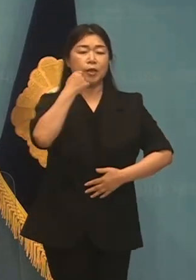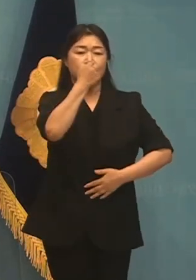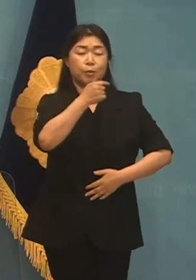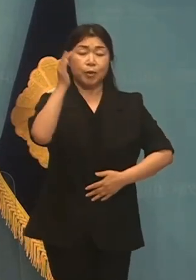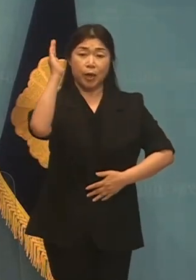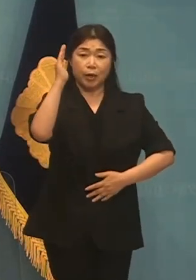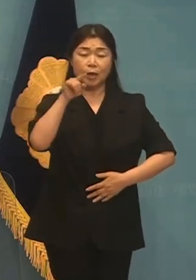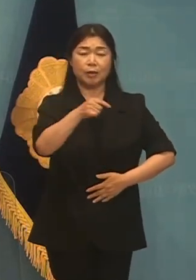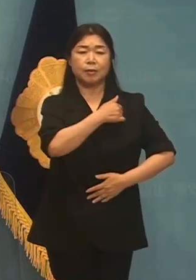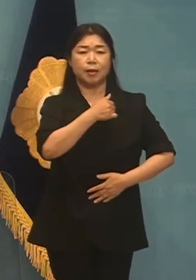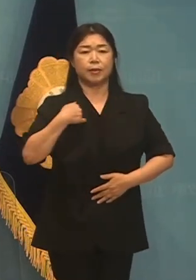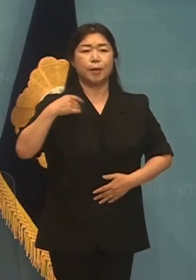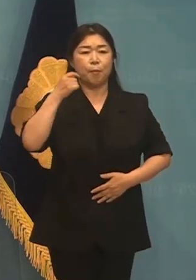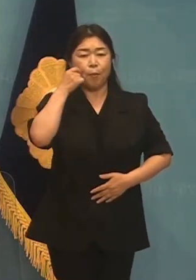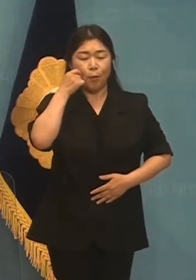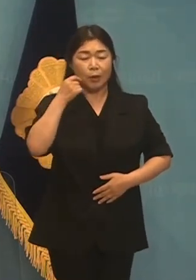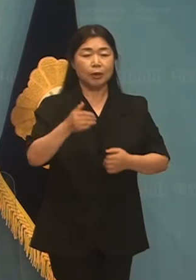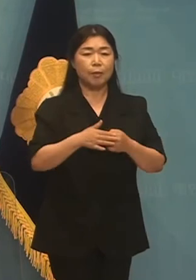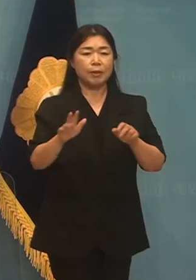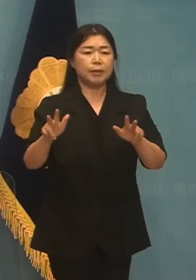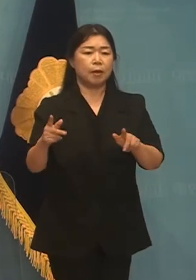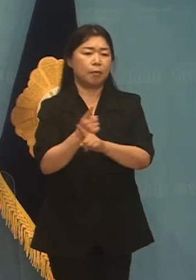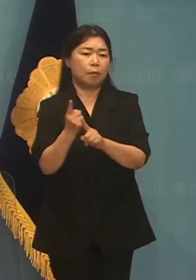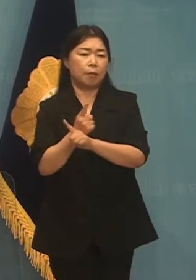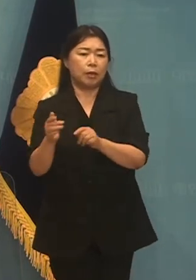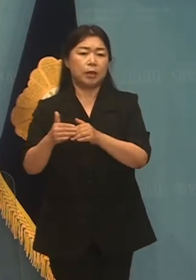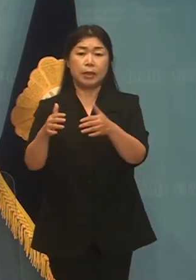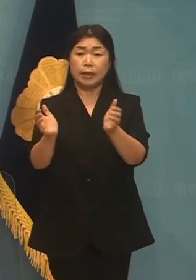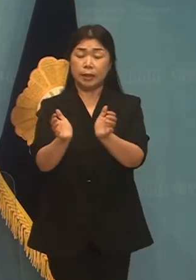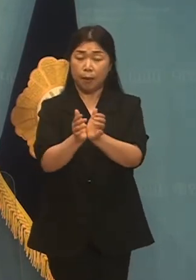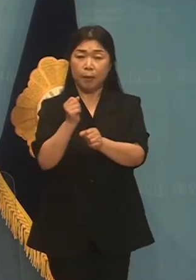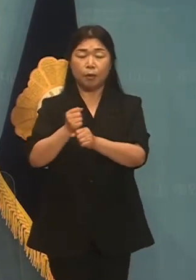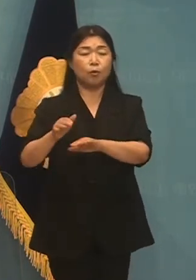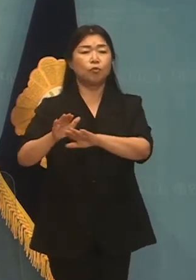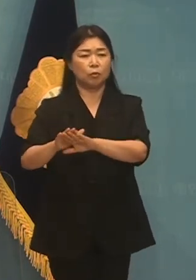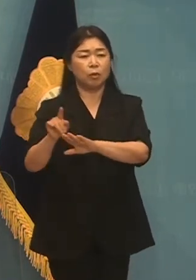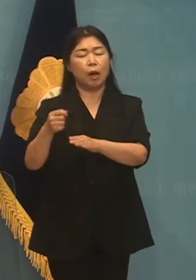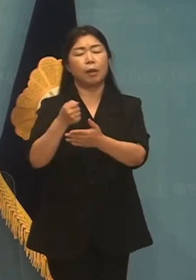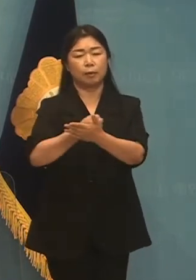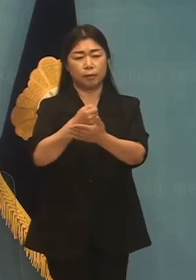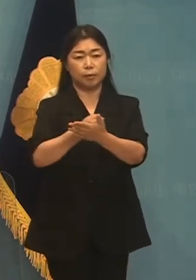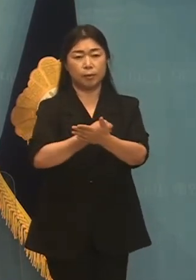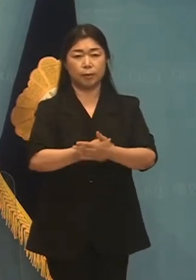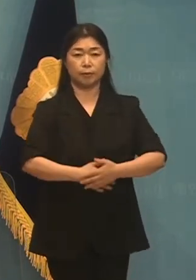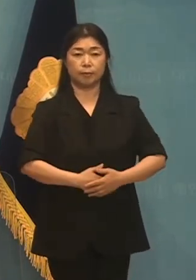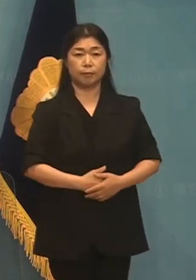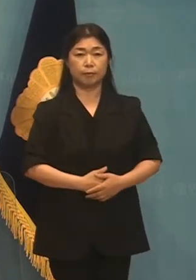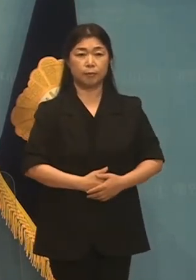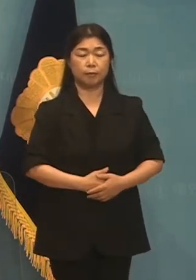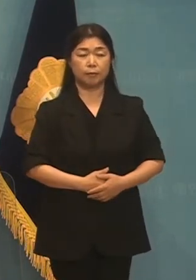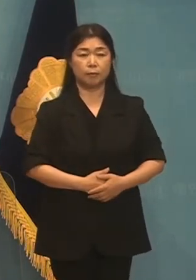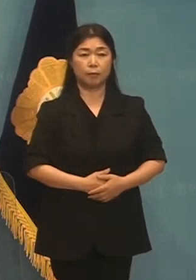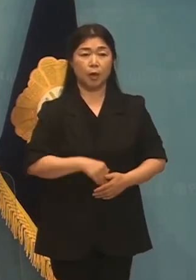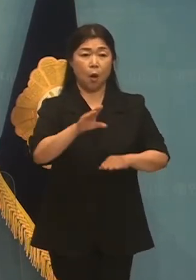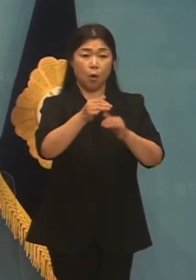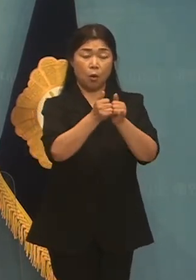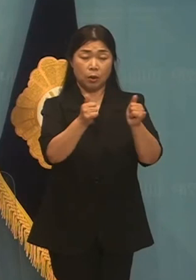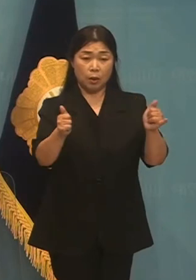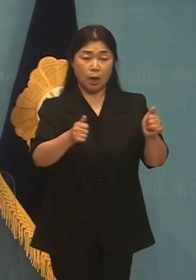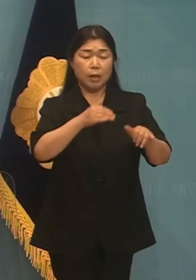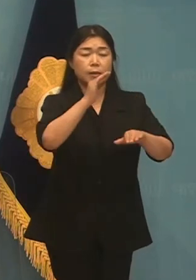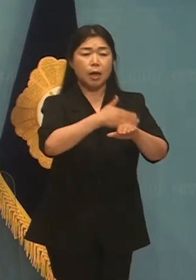못해서 즉시 수정하는 팀까지 구성한다니 안타깝습니다. 언론이